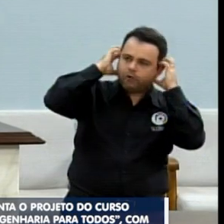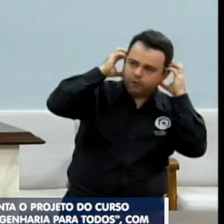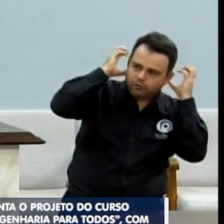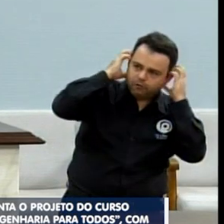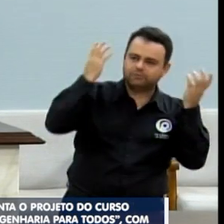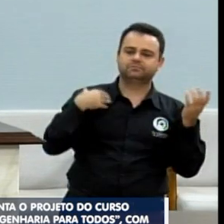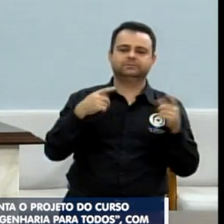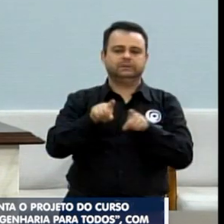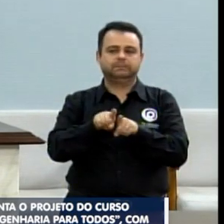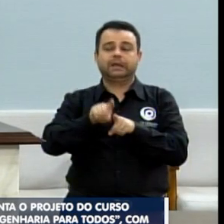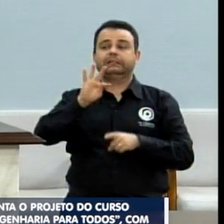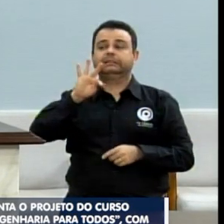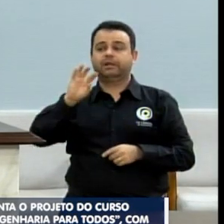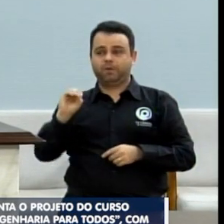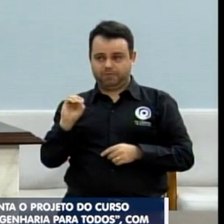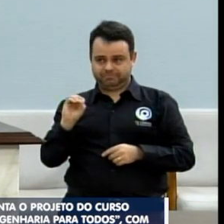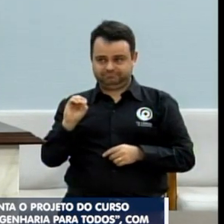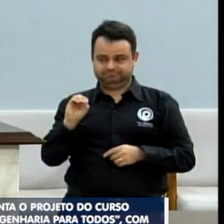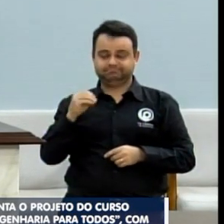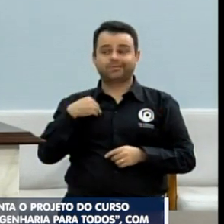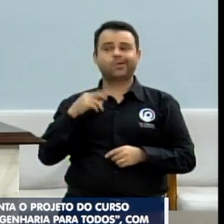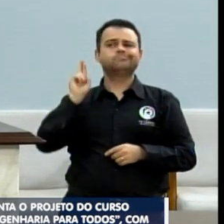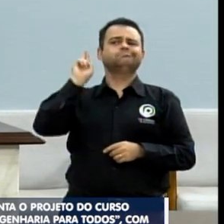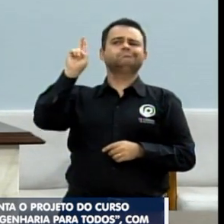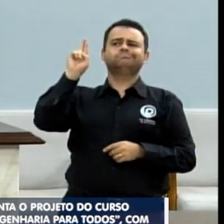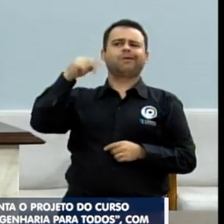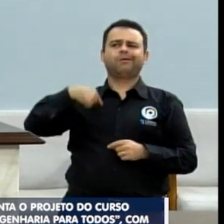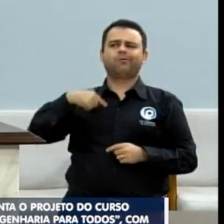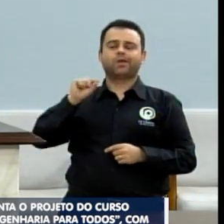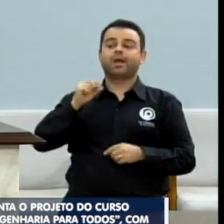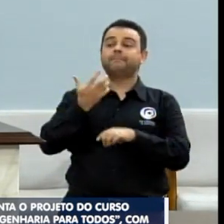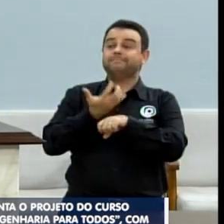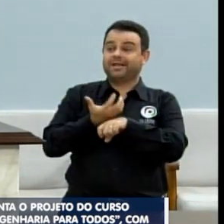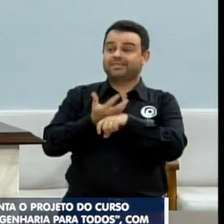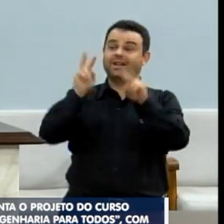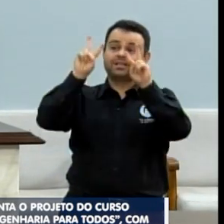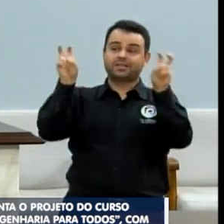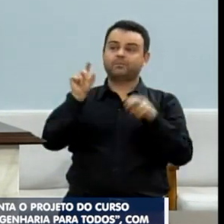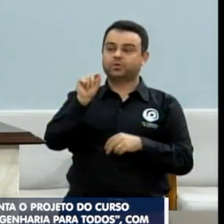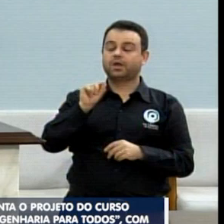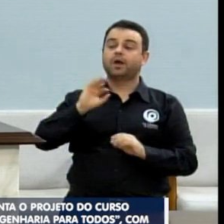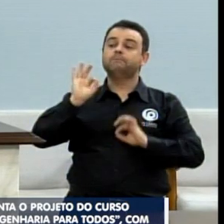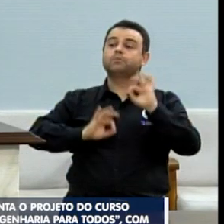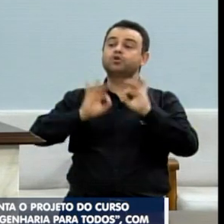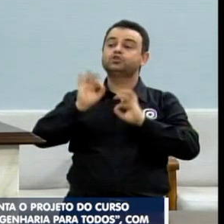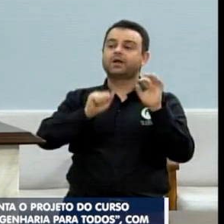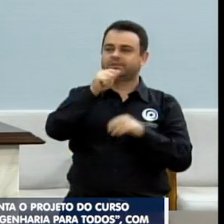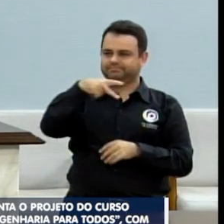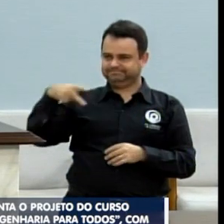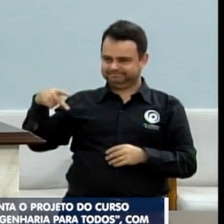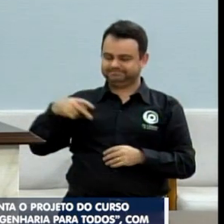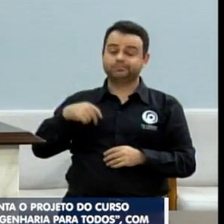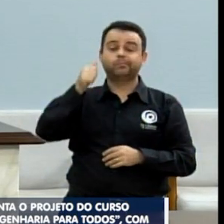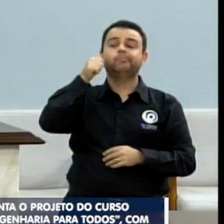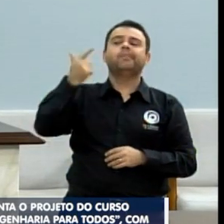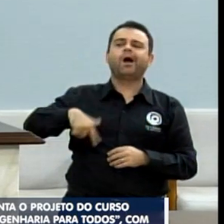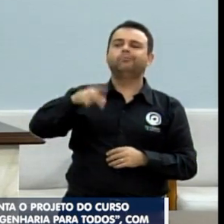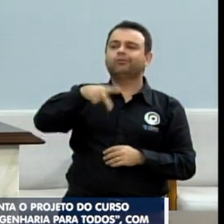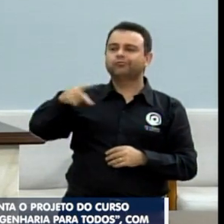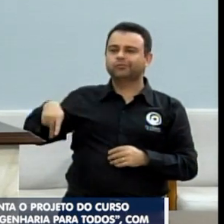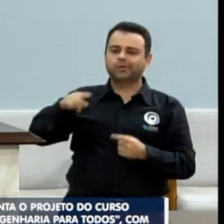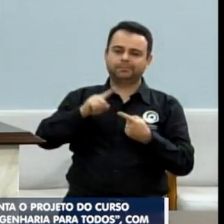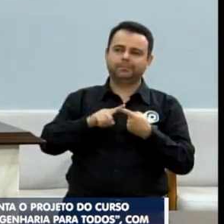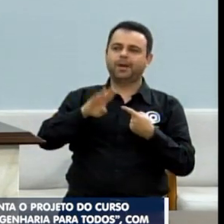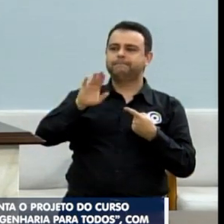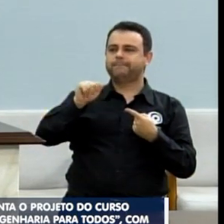mim, responsável pela disciplina do projeto aplicativo, junto com as professoras Bárbara, Camila e o